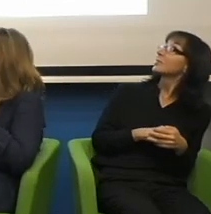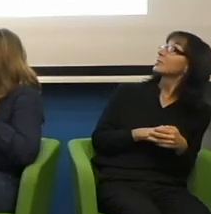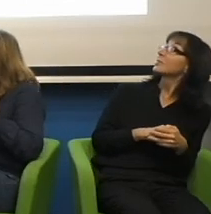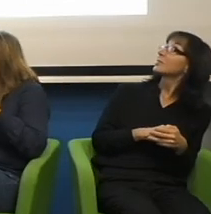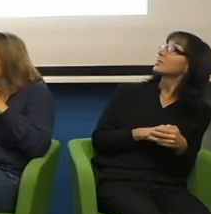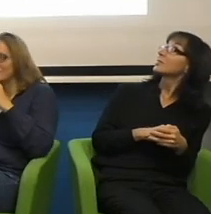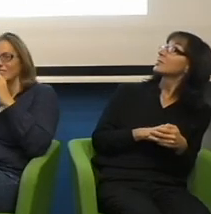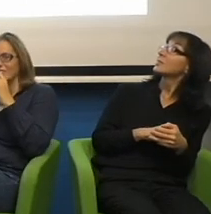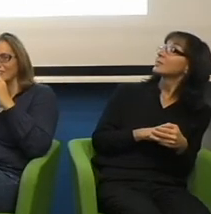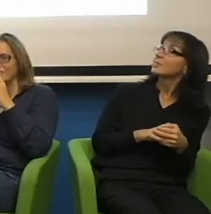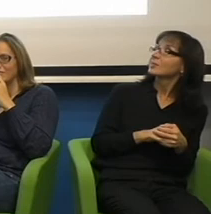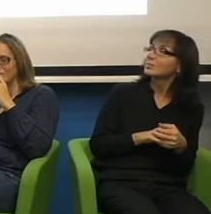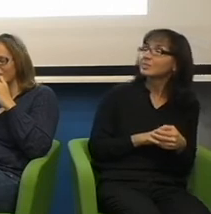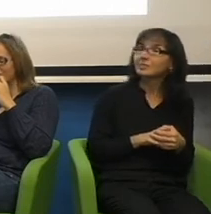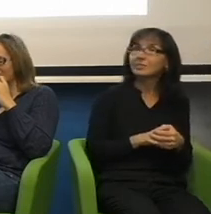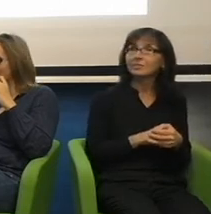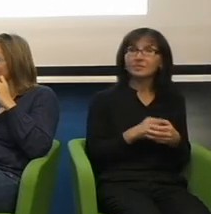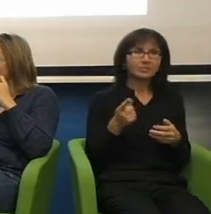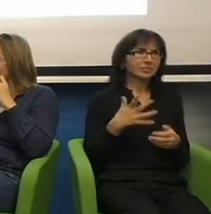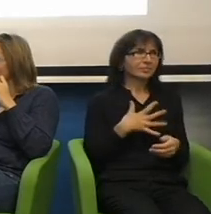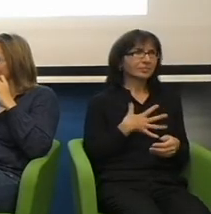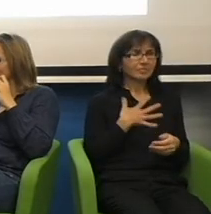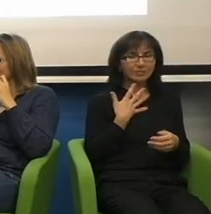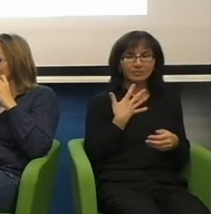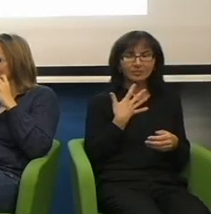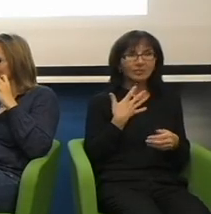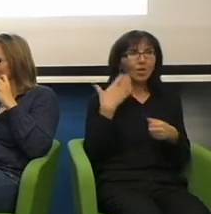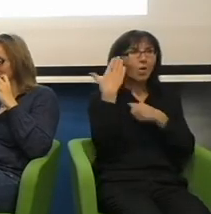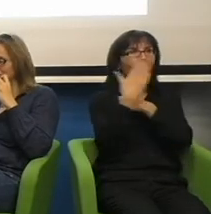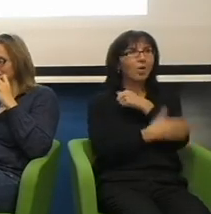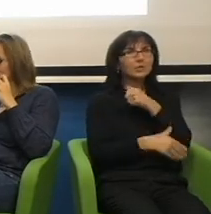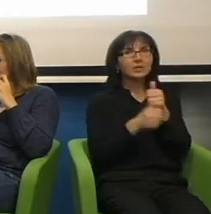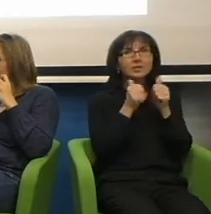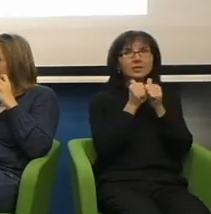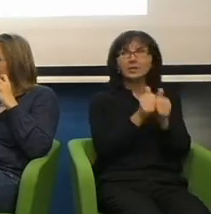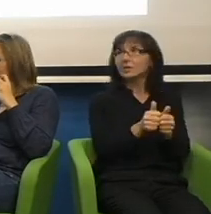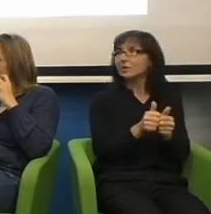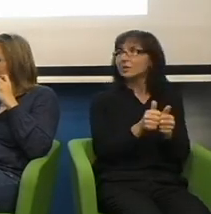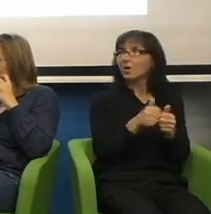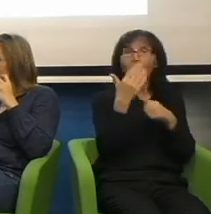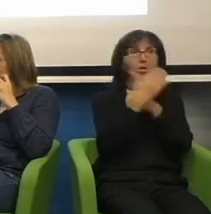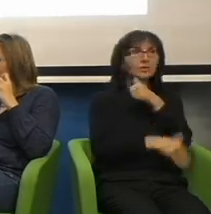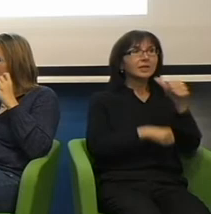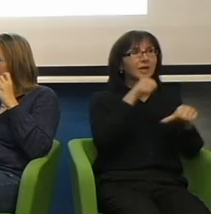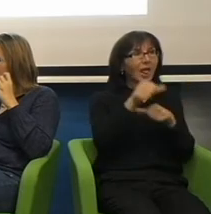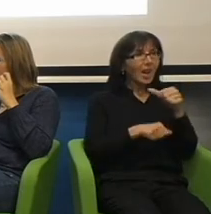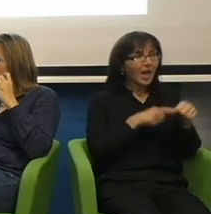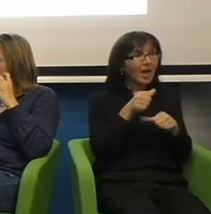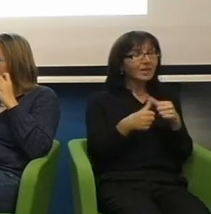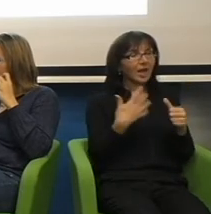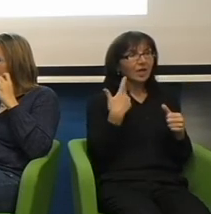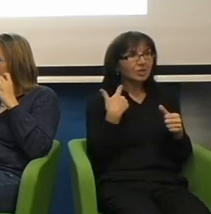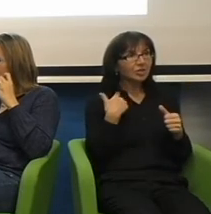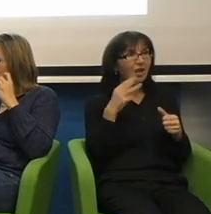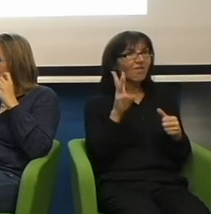Ja powiem Państwu coś, co mnie znowu zaskoczyło. Jedno ostatnie zdanie, dosłownie. Że ostatnie lata życia Anny Walentynowicz były